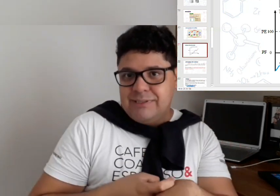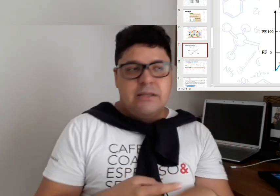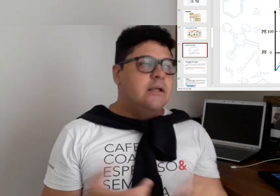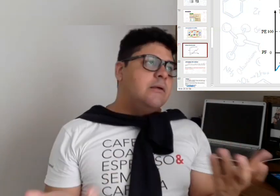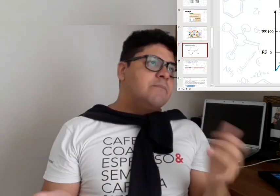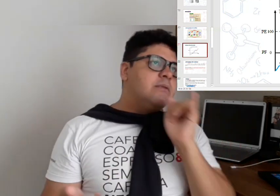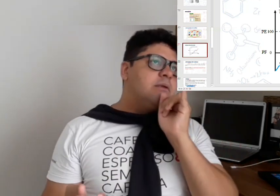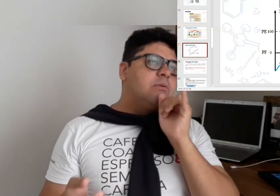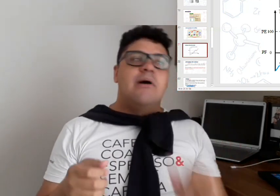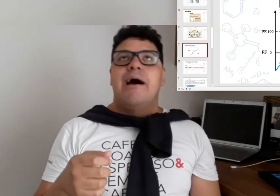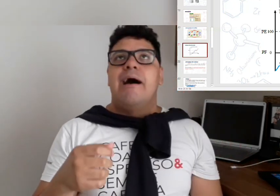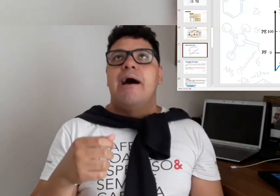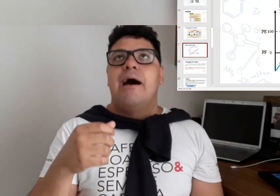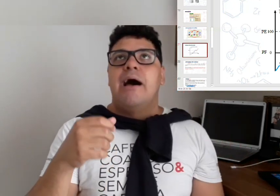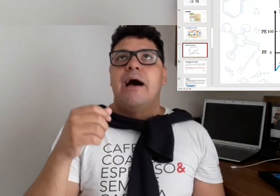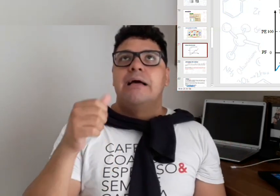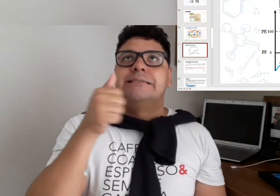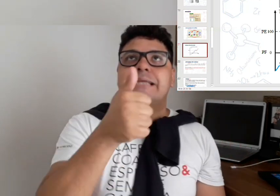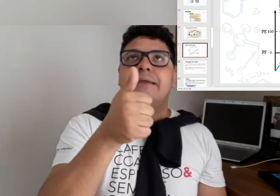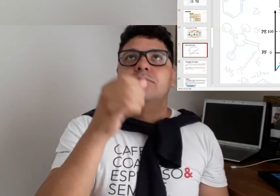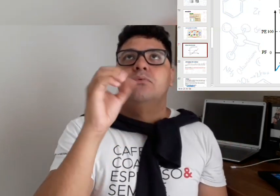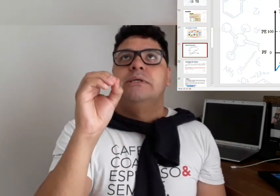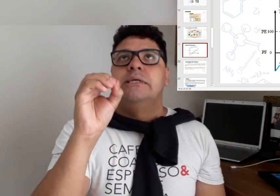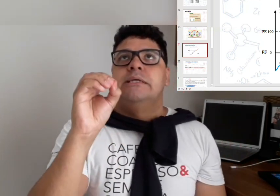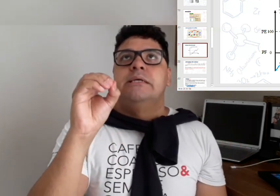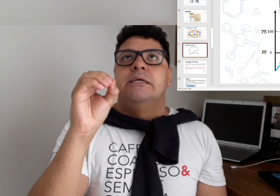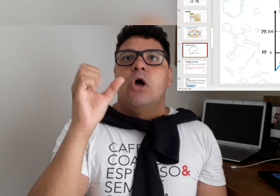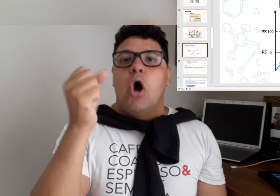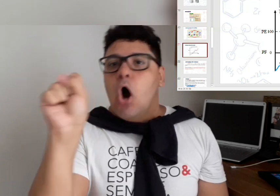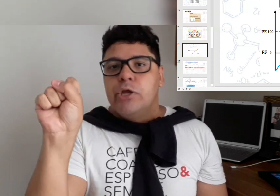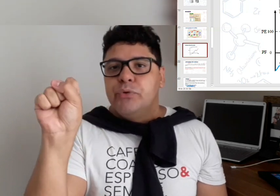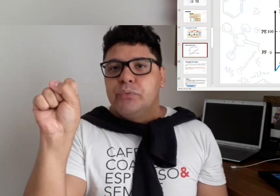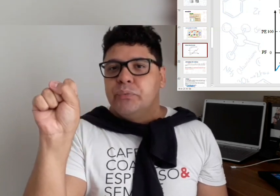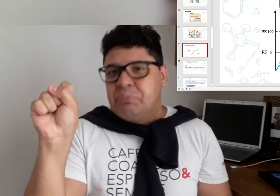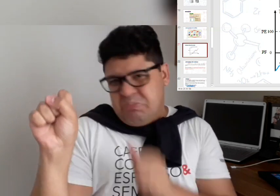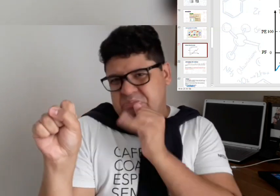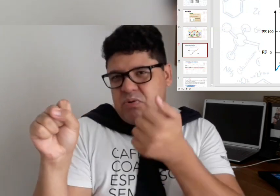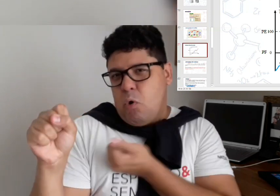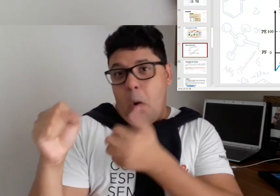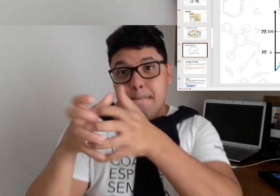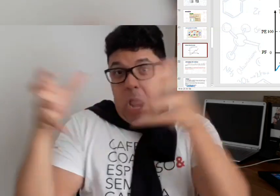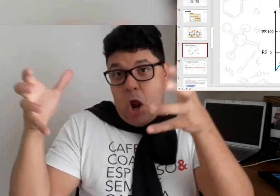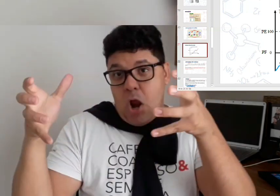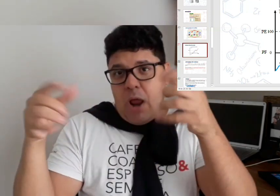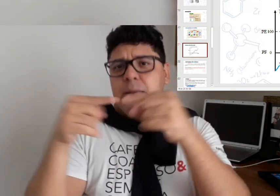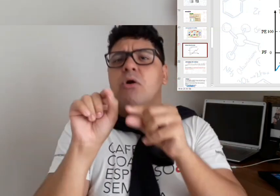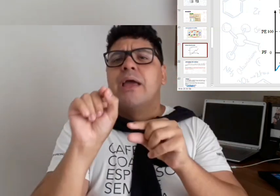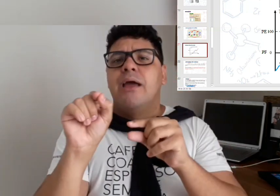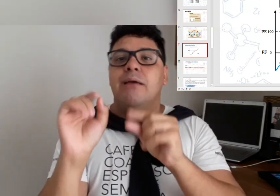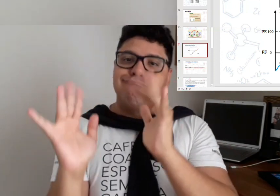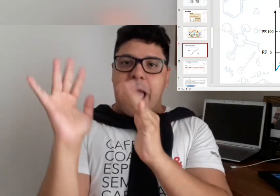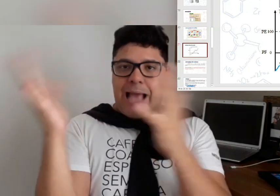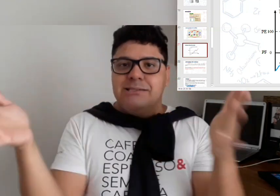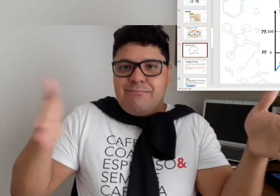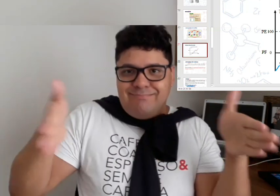a qualquer coisa acima de 100, ela está no estado de vapor, certo? Então, todas as substâncias,